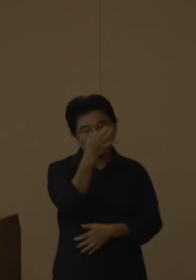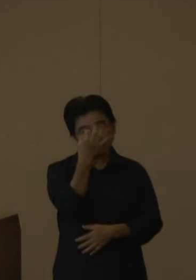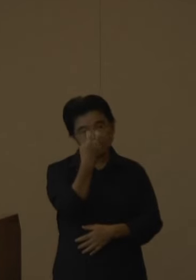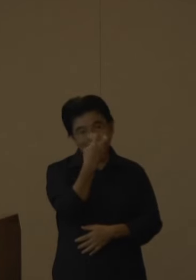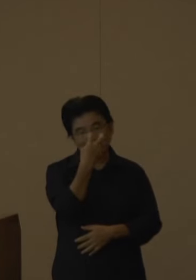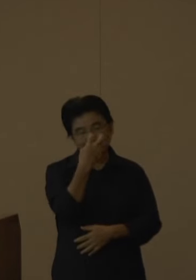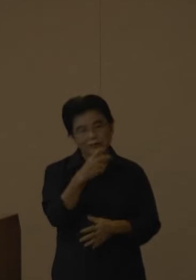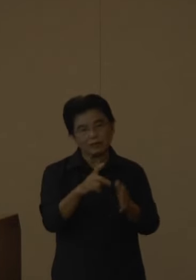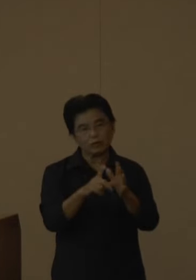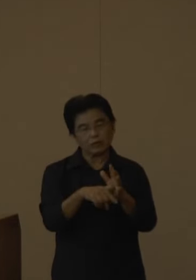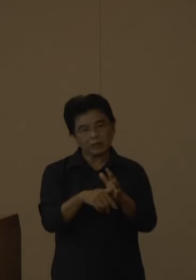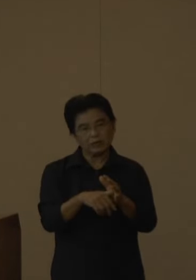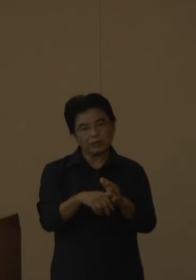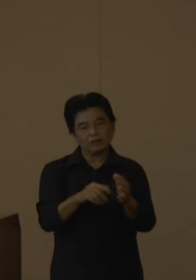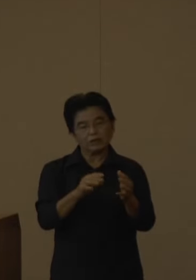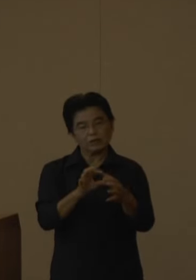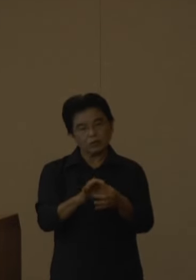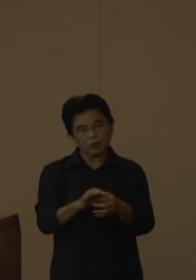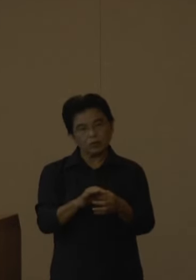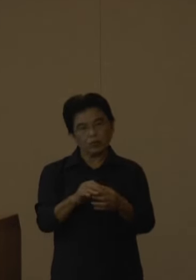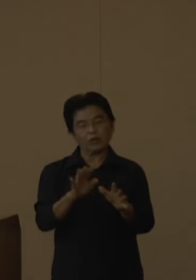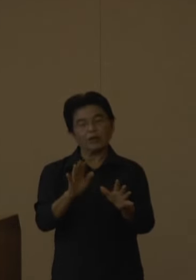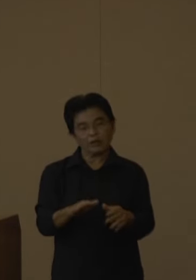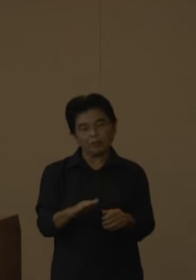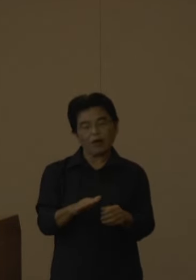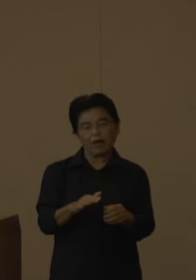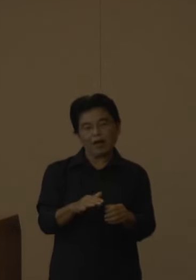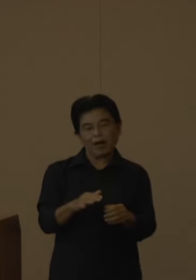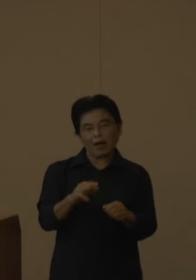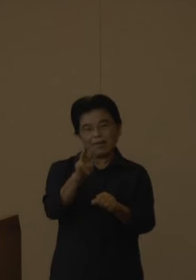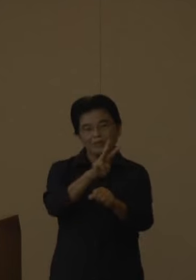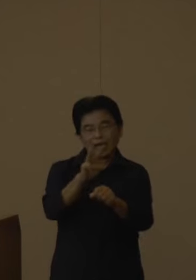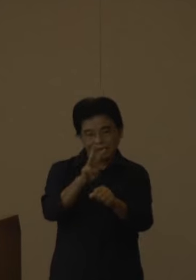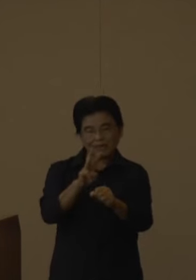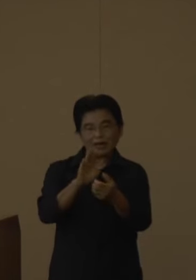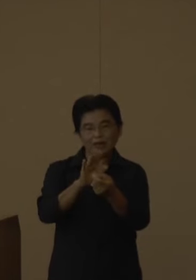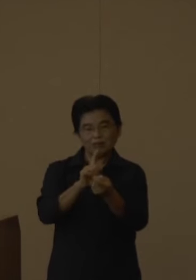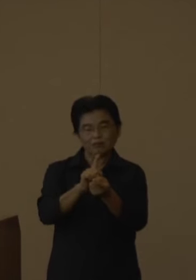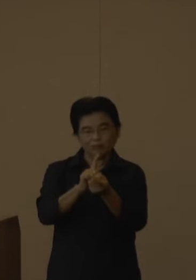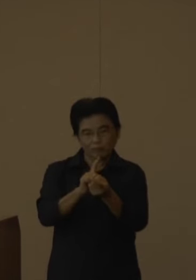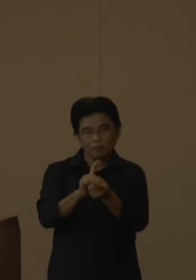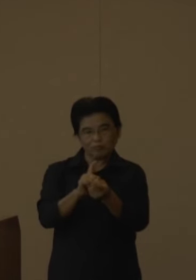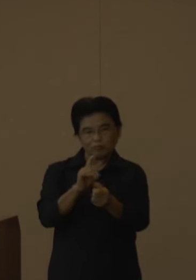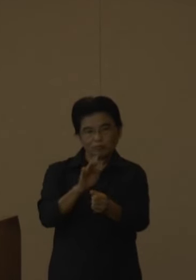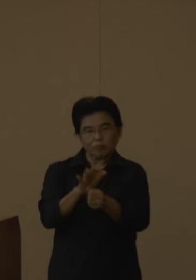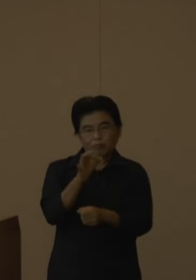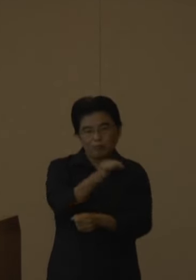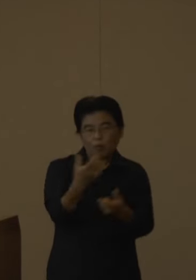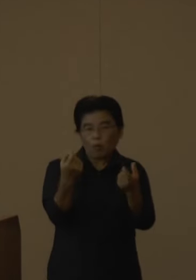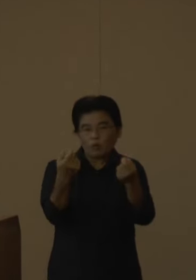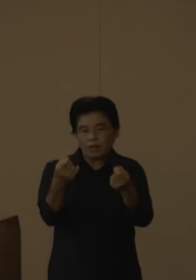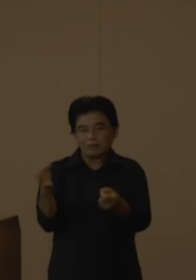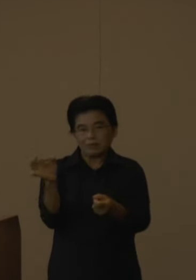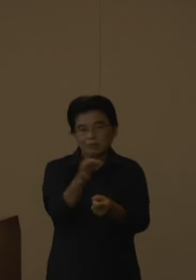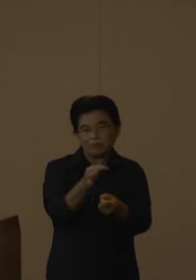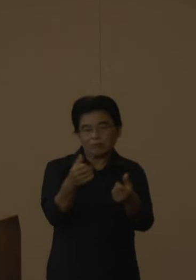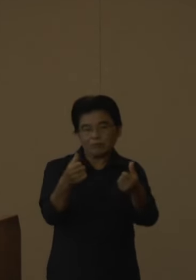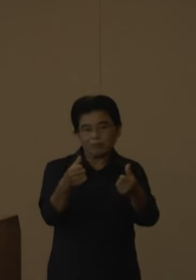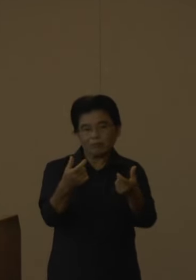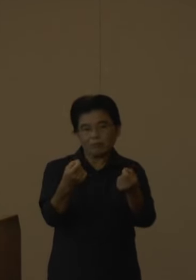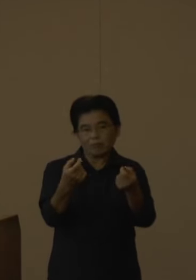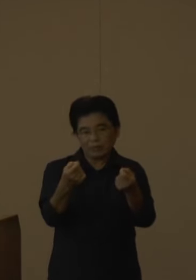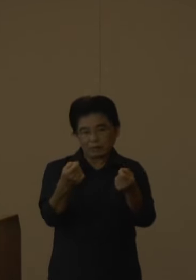法の適用と同等の支援を検討していくとおっしゃっておりました。はい、現時点での検討状況、今後の見通しも